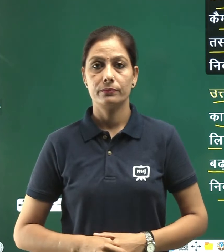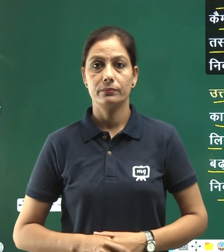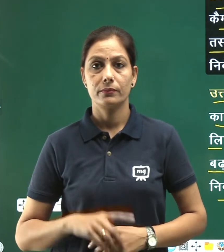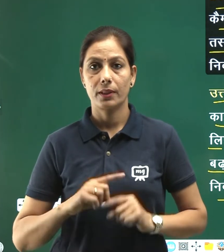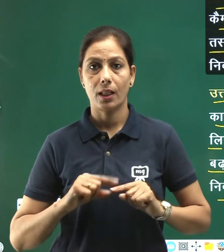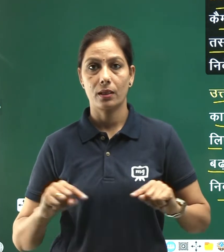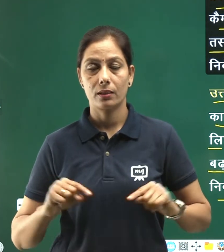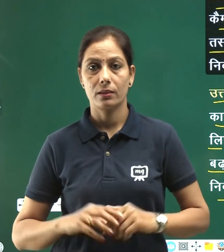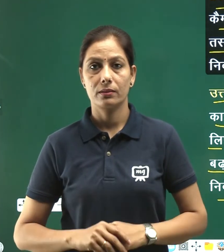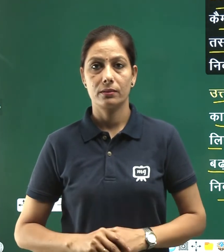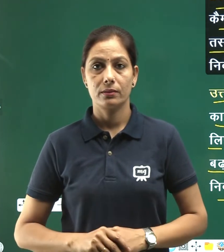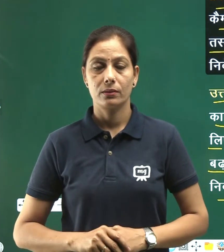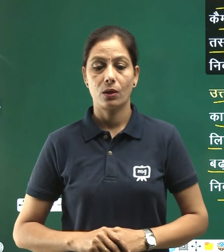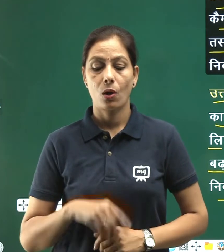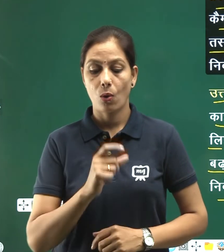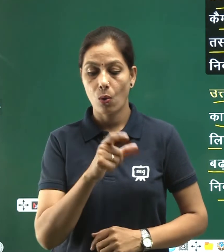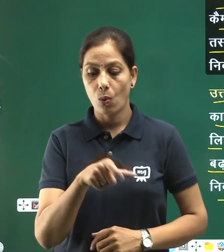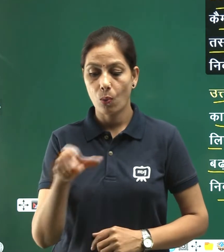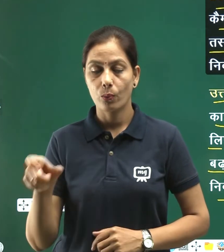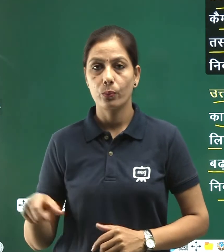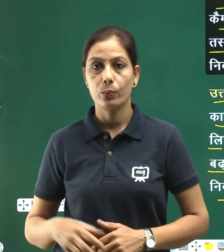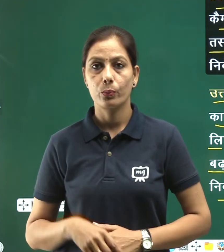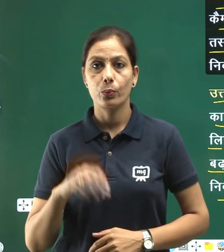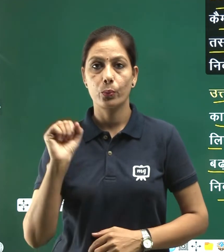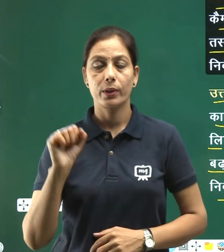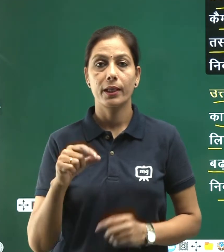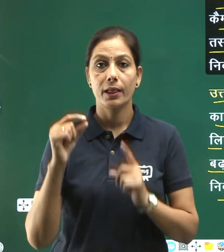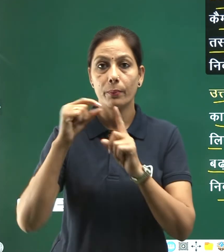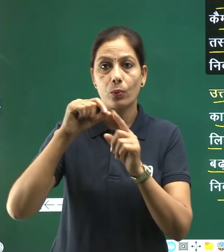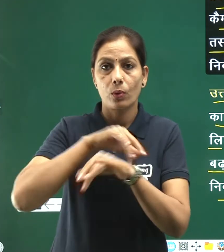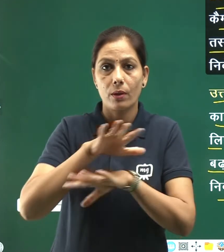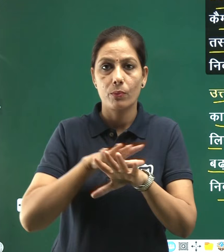ताकि लोग उनके कार्यक्रम को